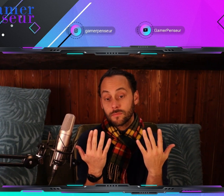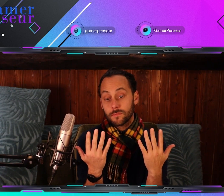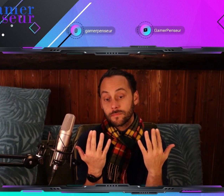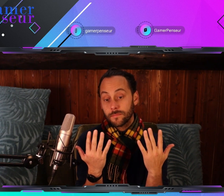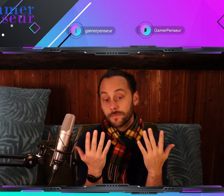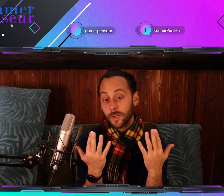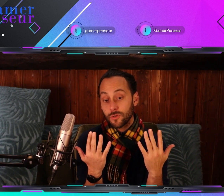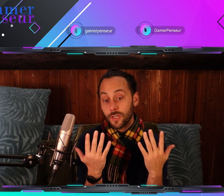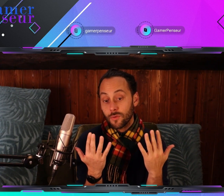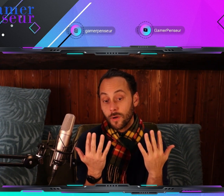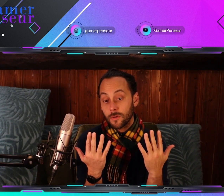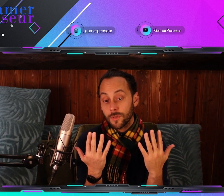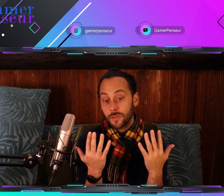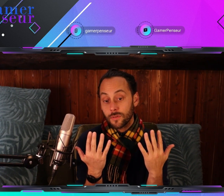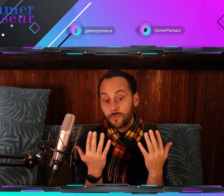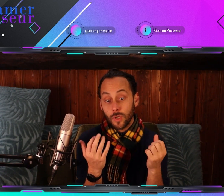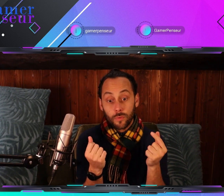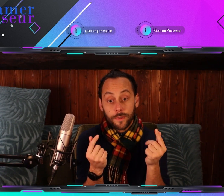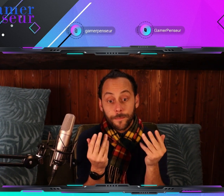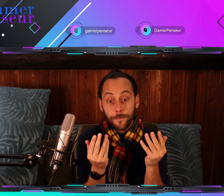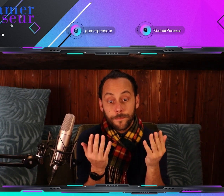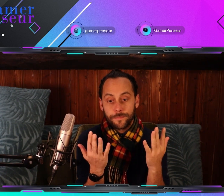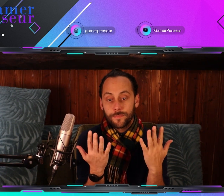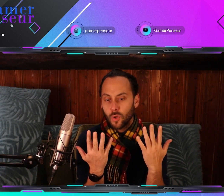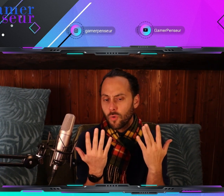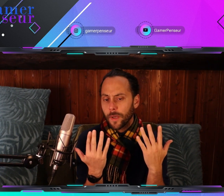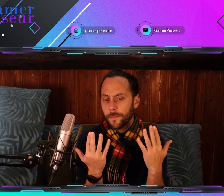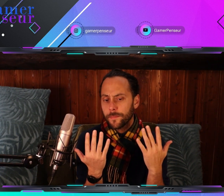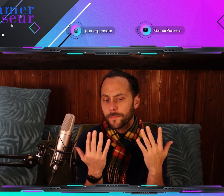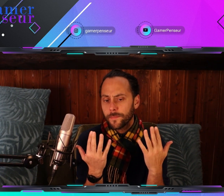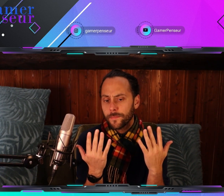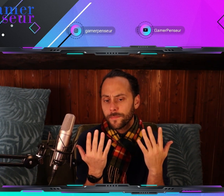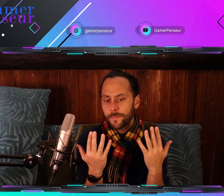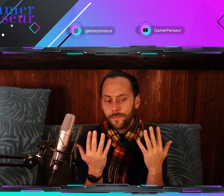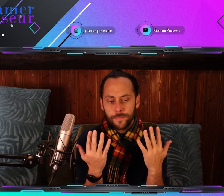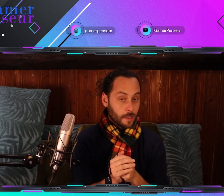Simplement faire bouger les doigts comme si on voulait compter. Combien?